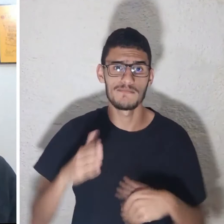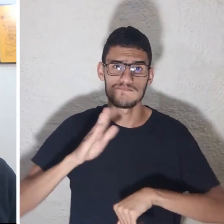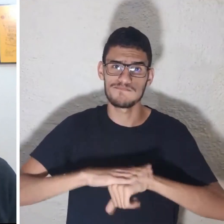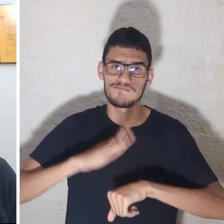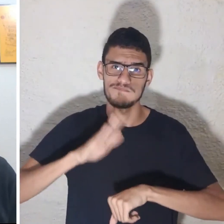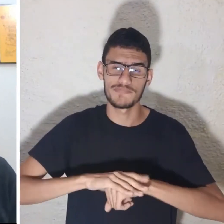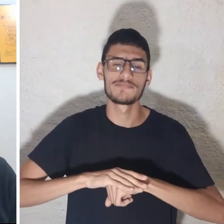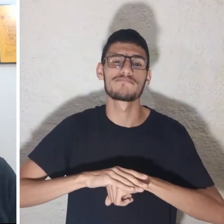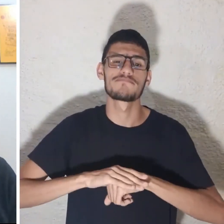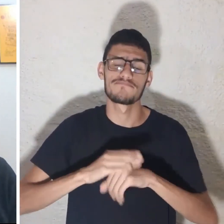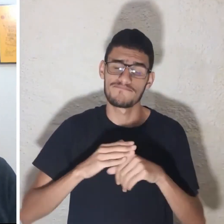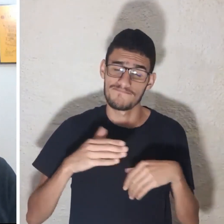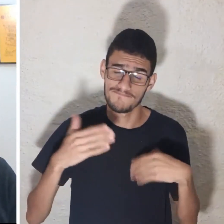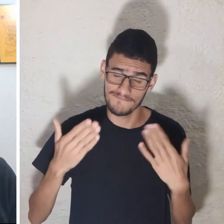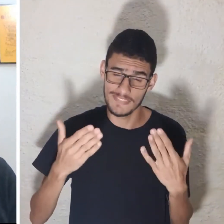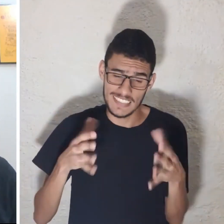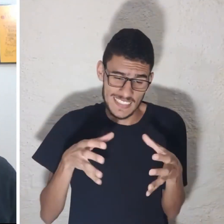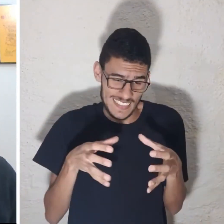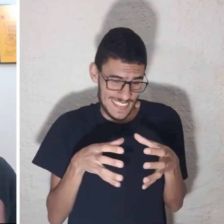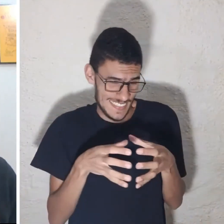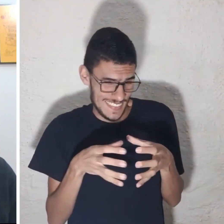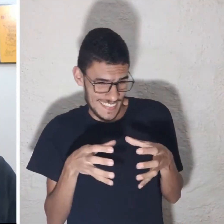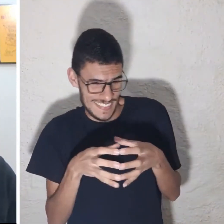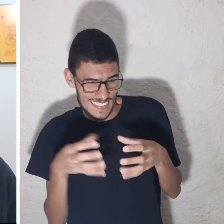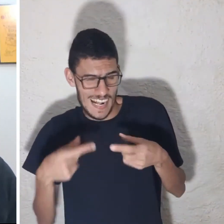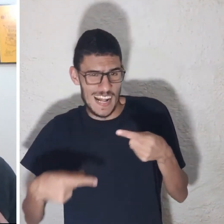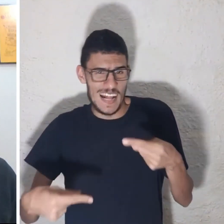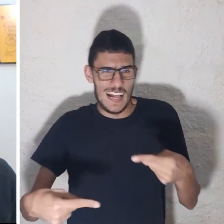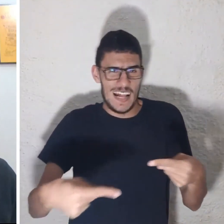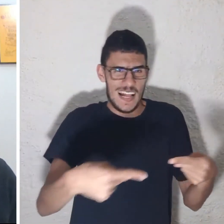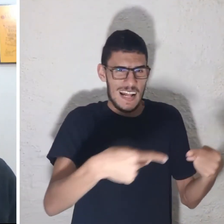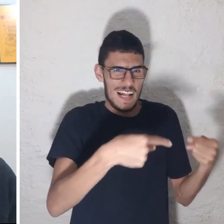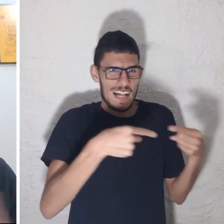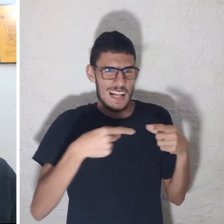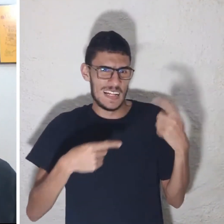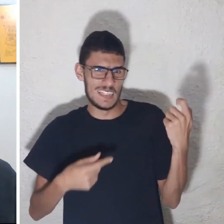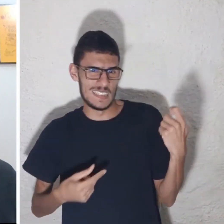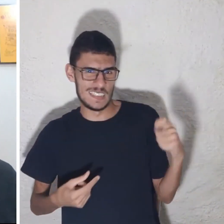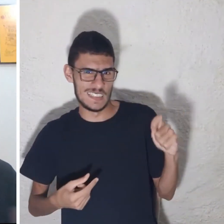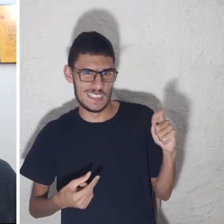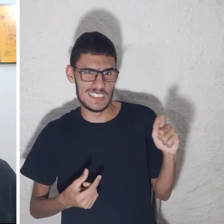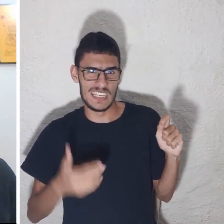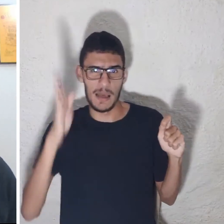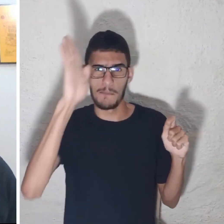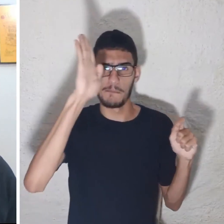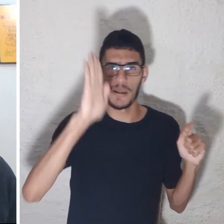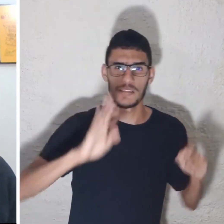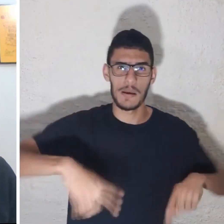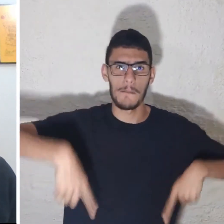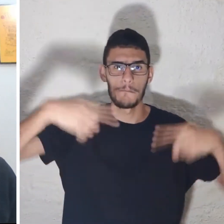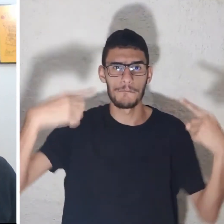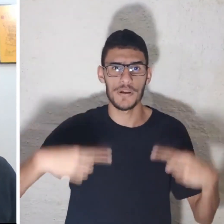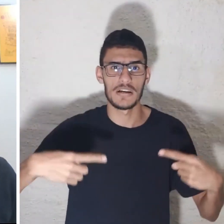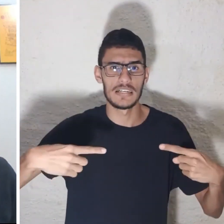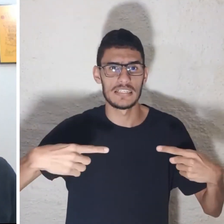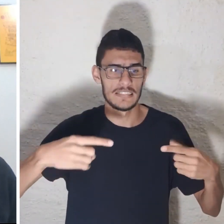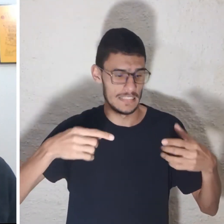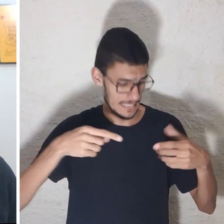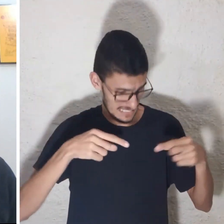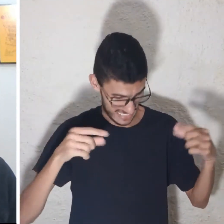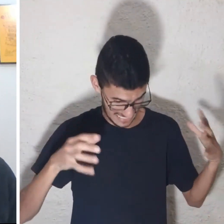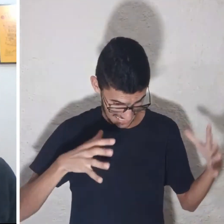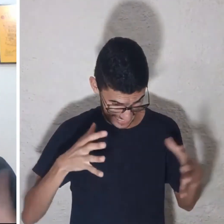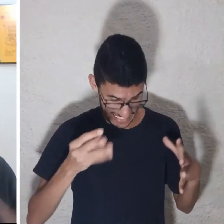e, né, essa província Cisplatina, então, ela foi envolvida numa disputa entre Argentina e Brasil. A